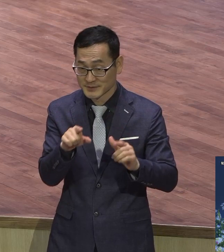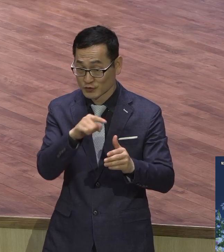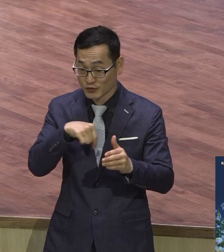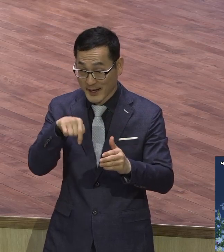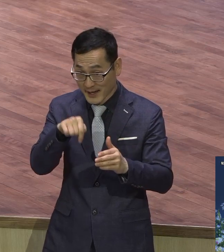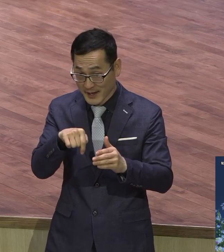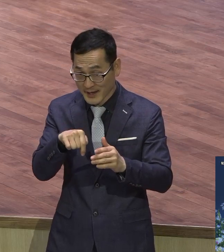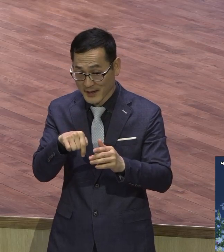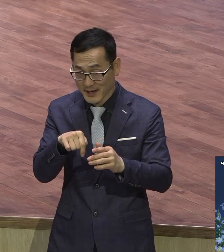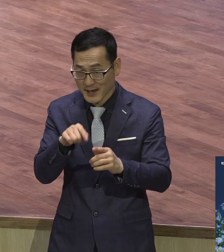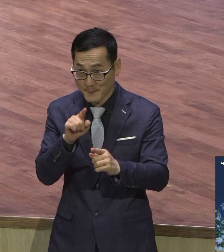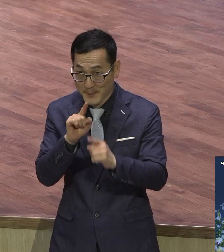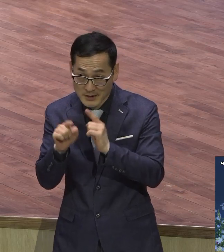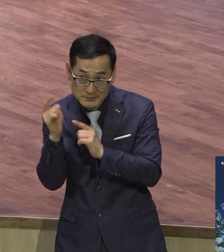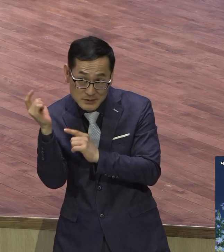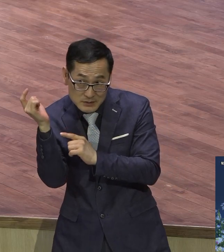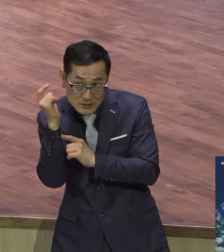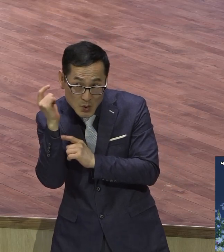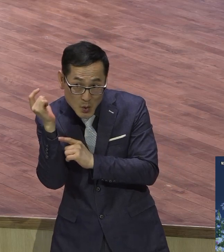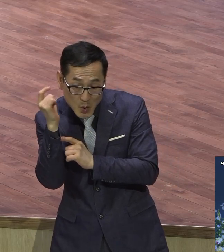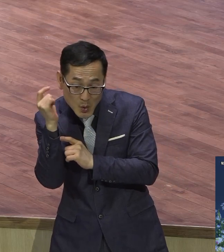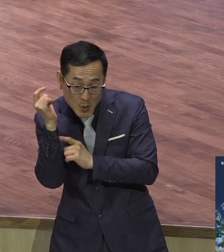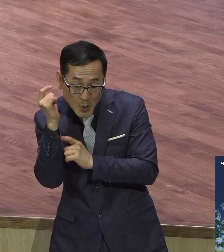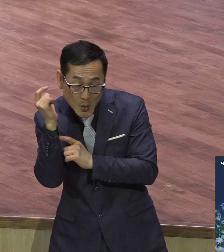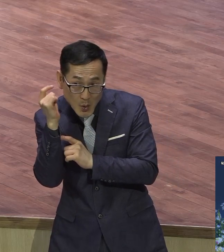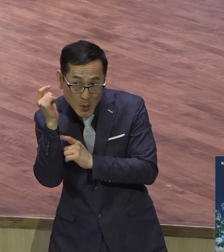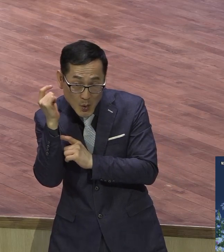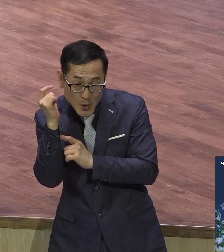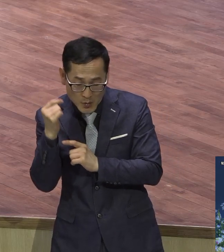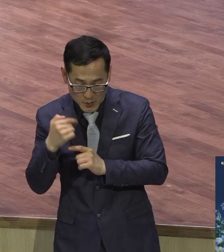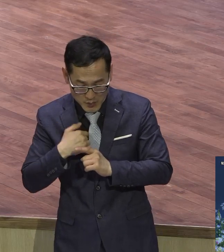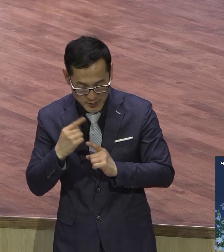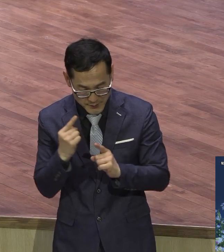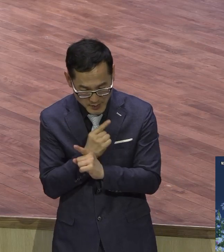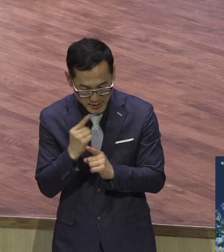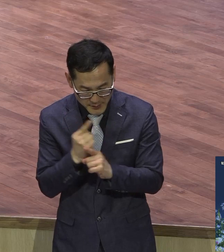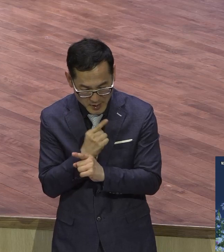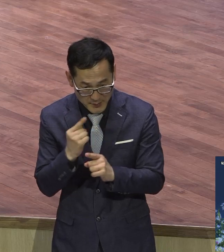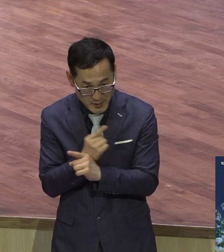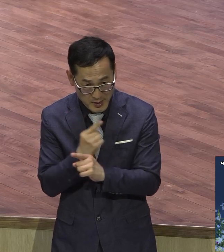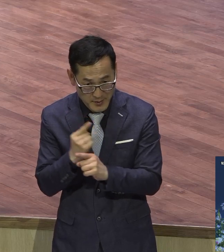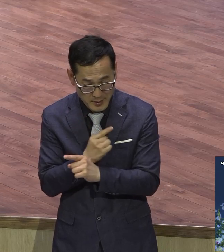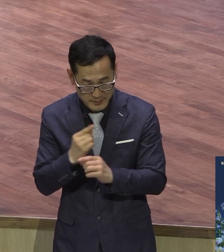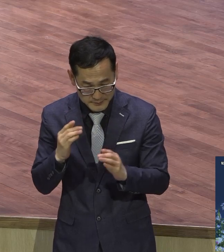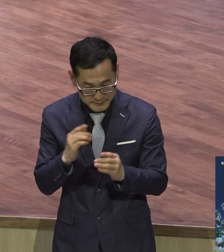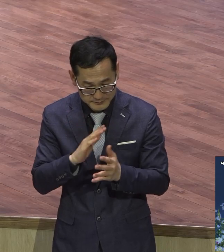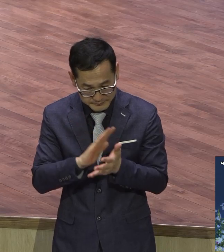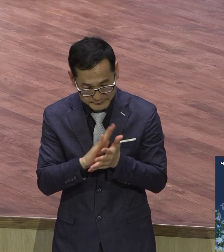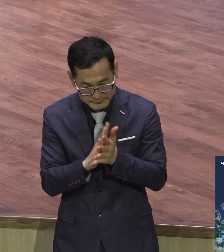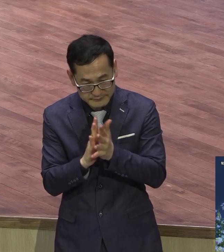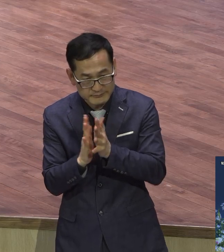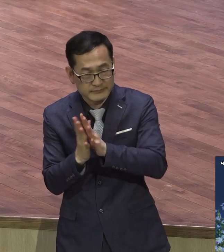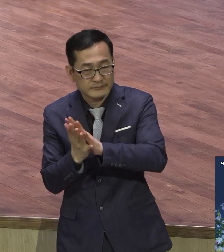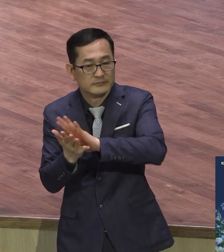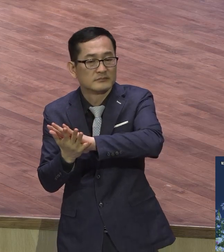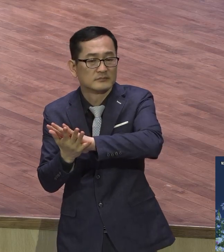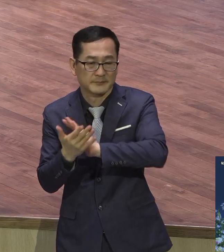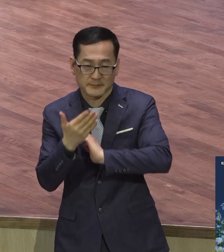개혁해야 돼요. 개혁. 개혁입니다. 개혁. 우리는 개혁주의예요. 장로교는